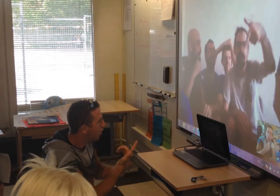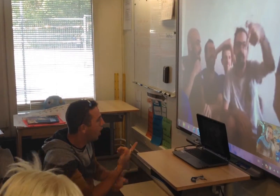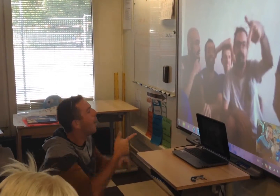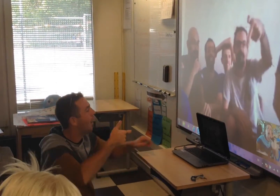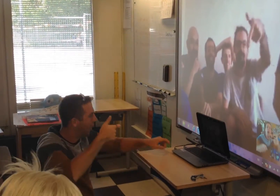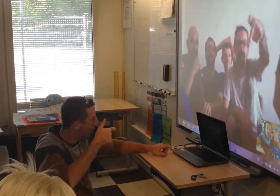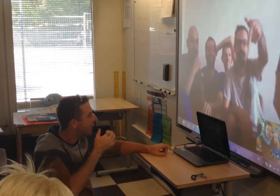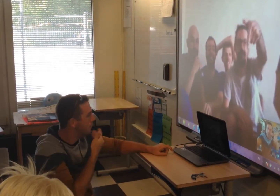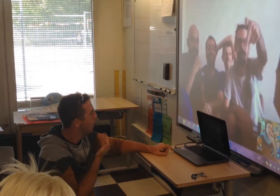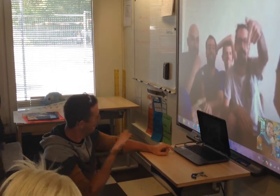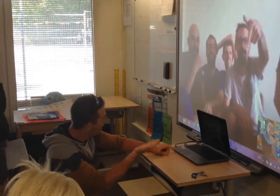Ah.